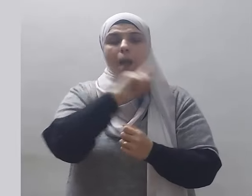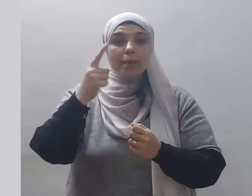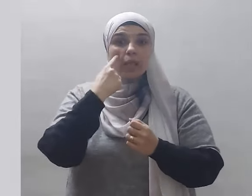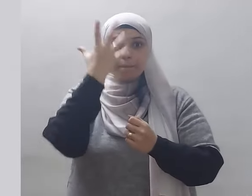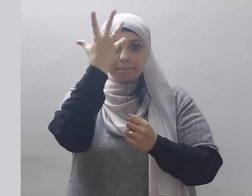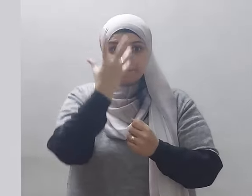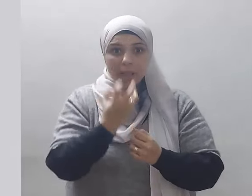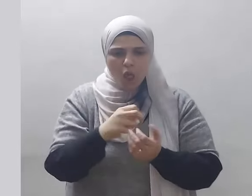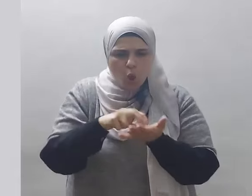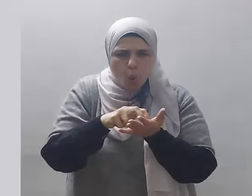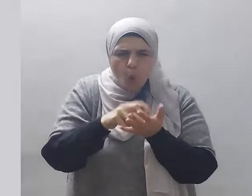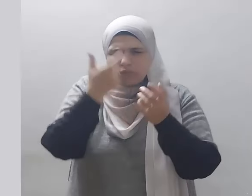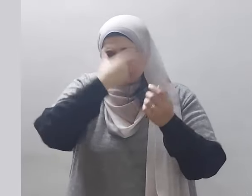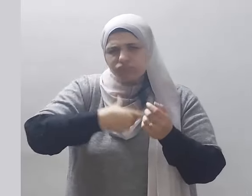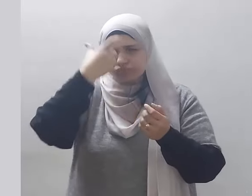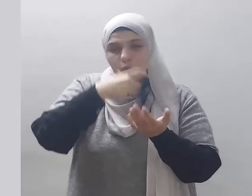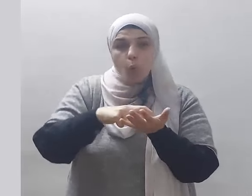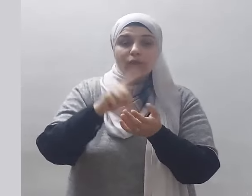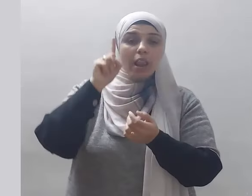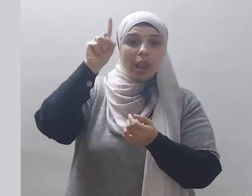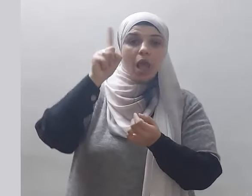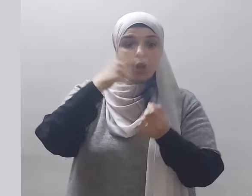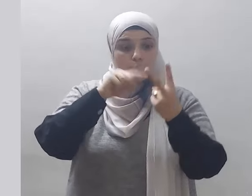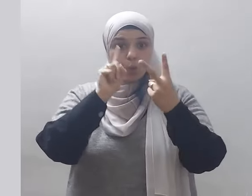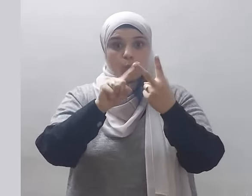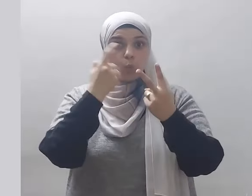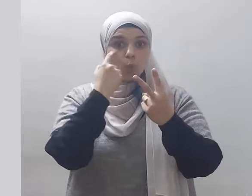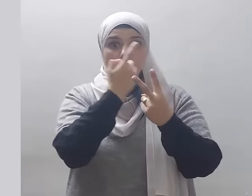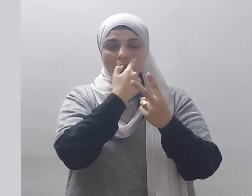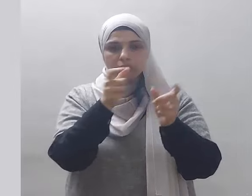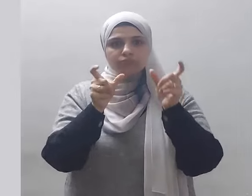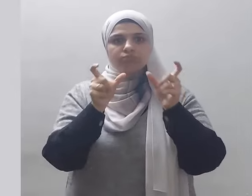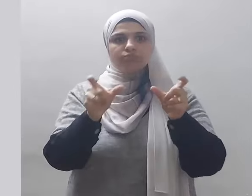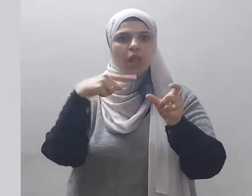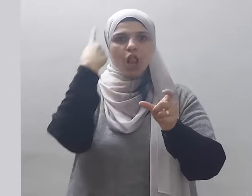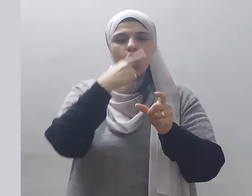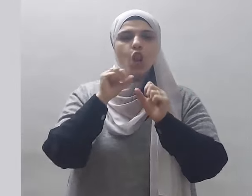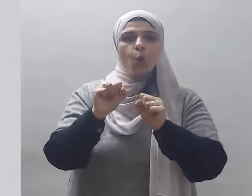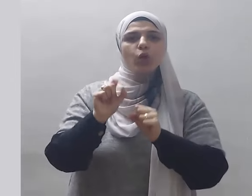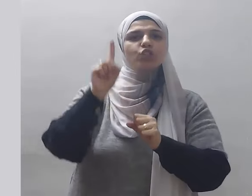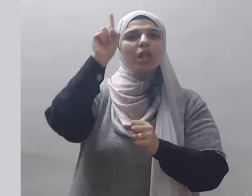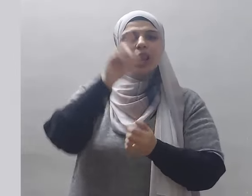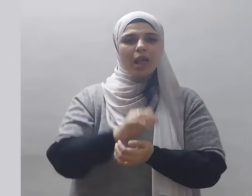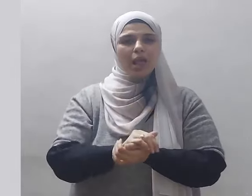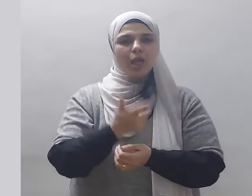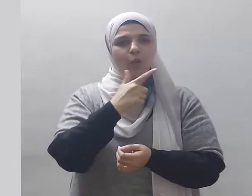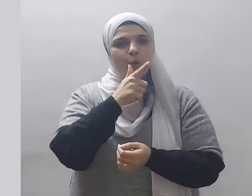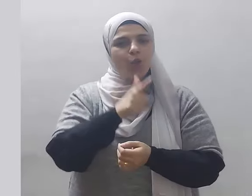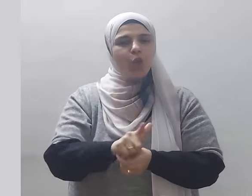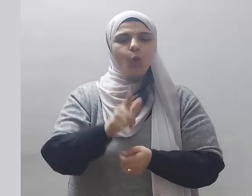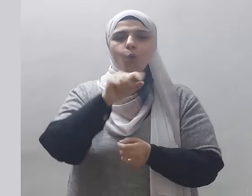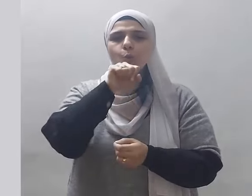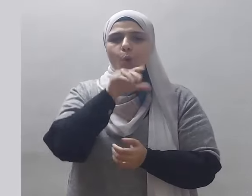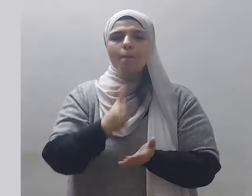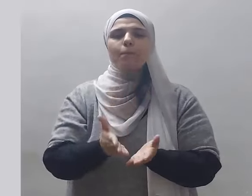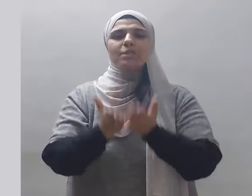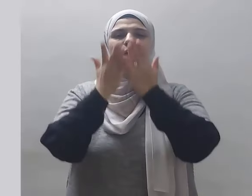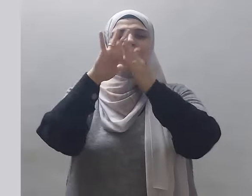خشيه وعين باتت تحرس في سبيل الله ويقول عليه الصلاه والسلام الا